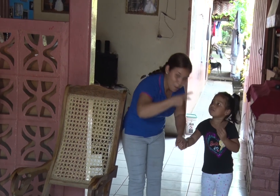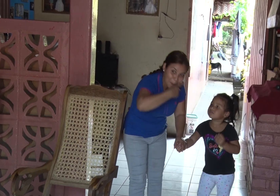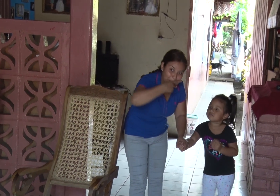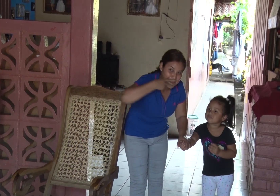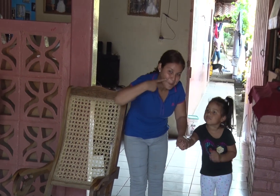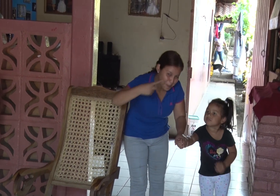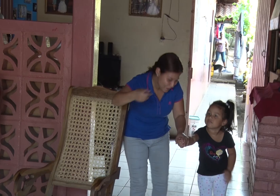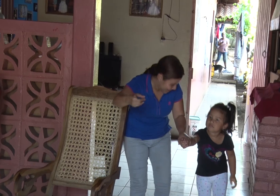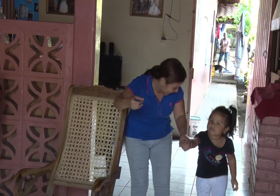en ese aspecto.